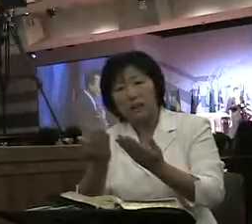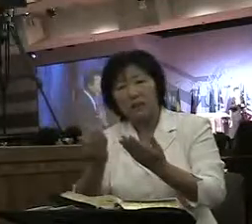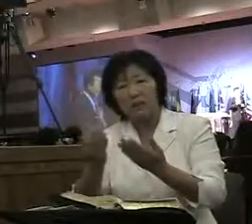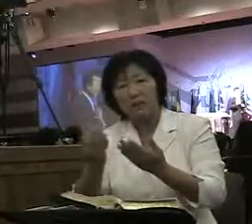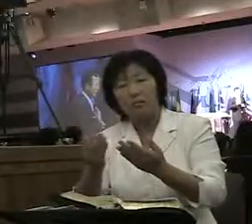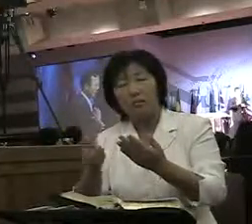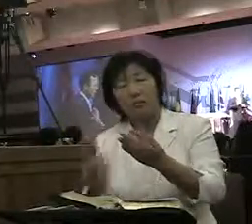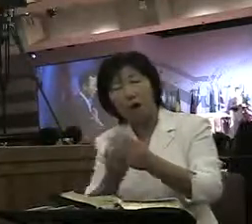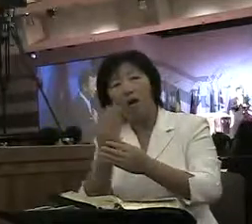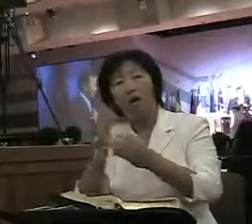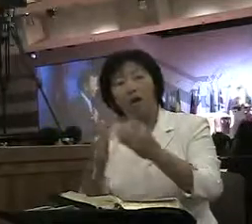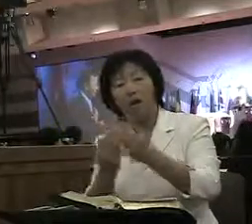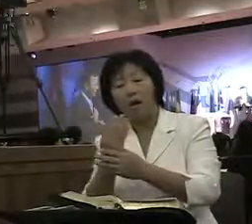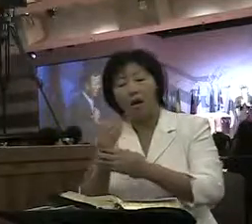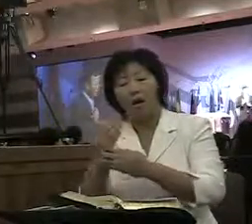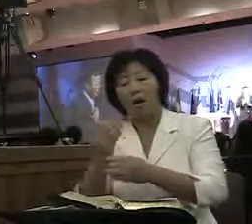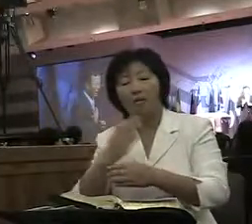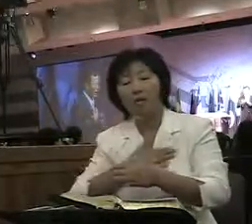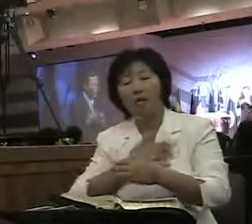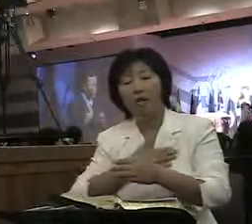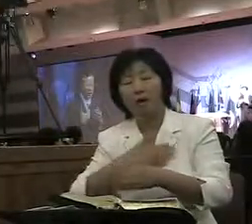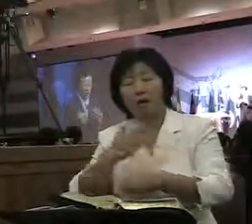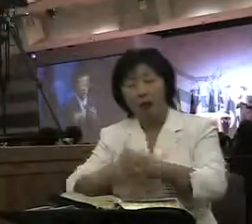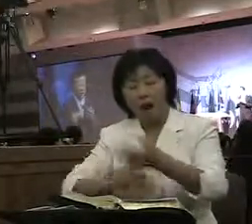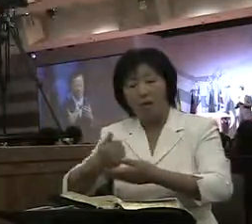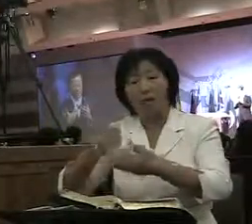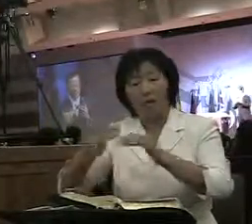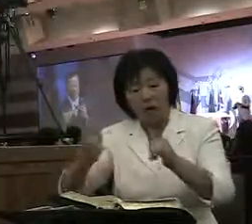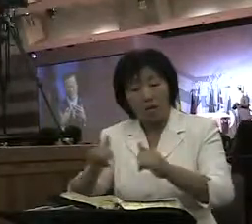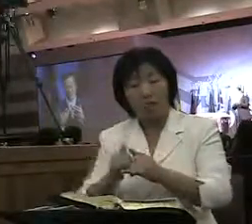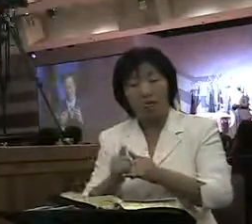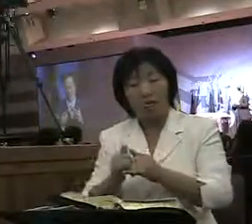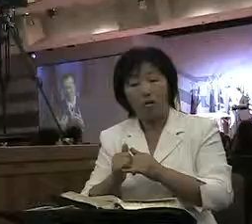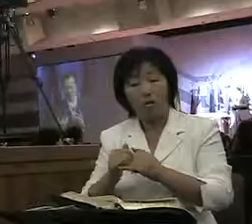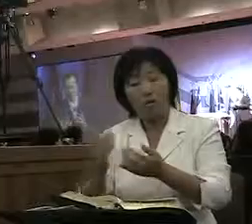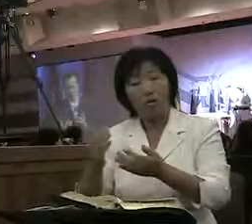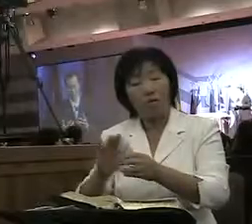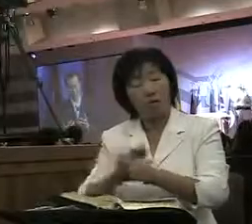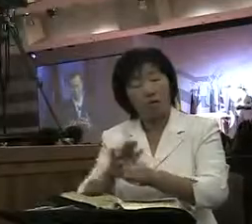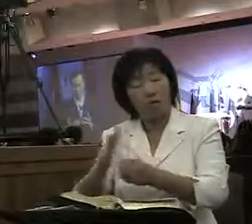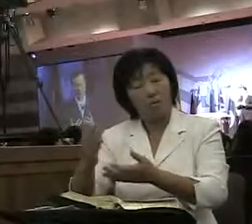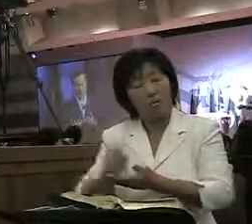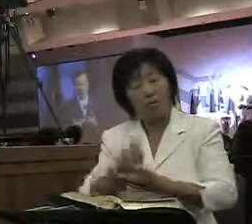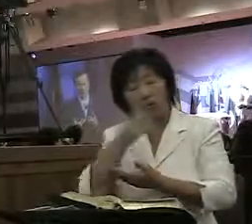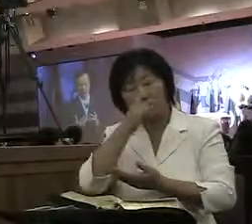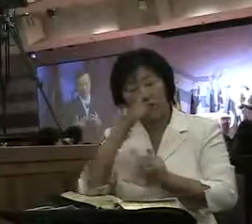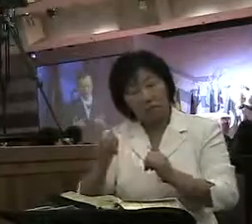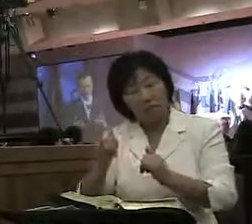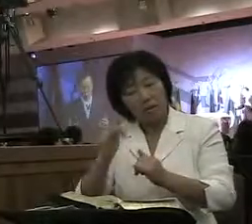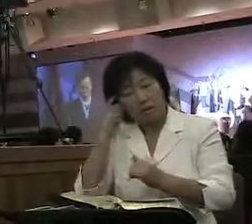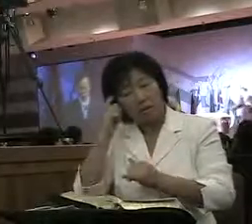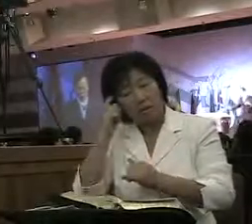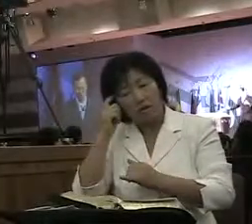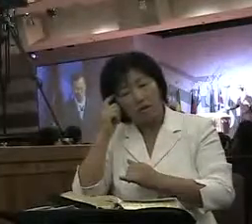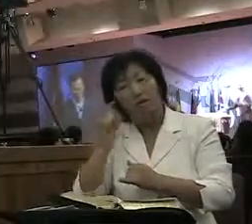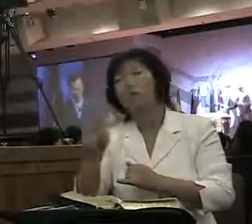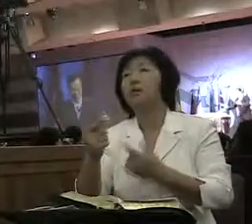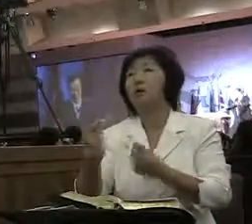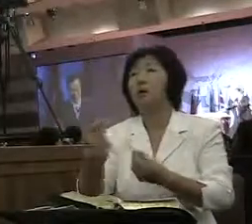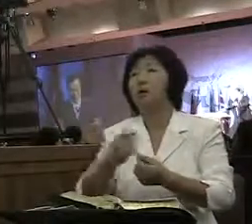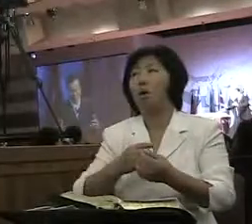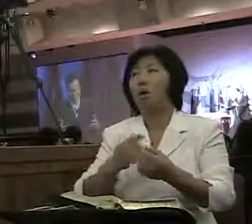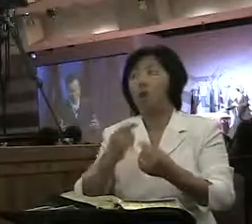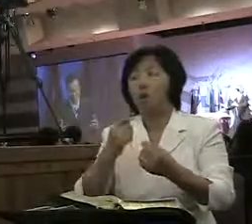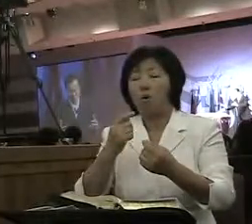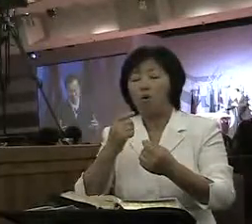내가 하나님의 사람이라면, 내가 하나님의 사랑을 받고 있는 사람이라면 그러한 불안과